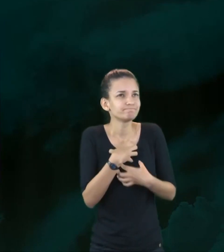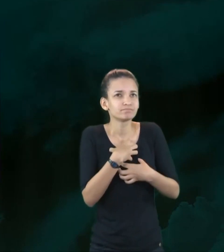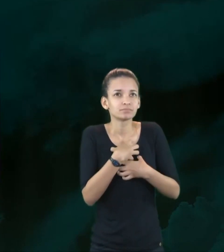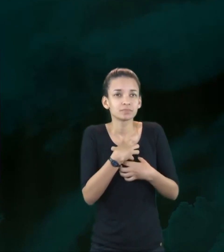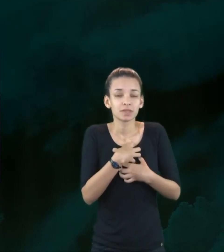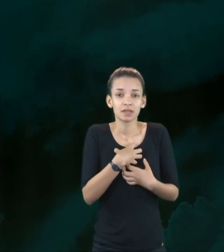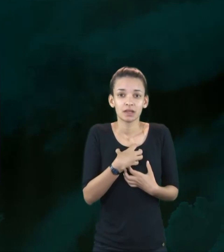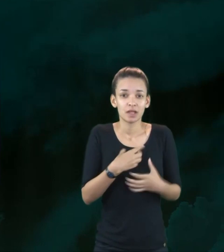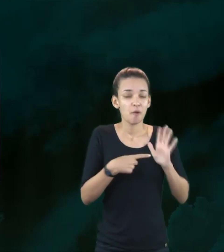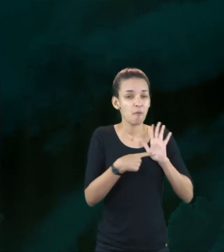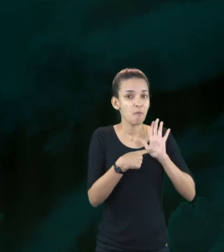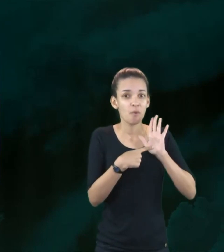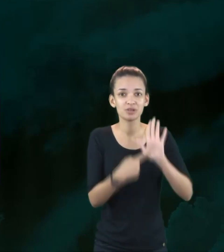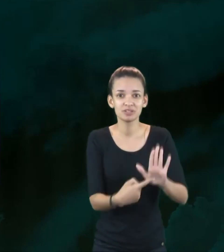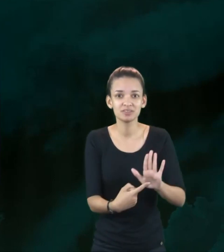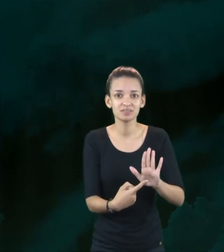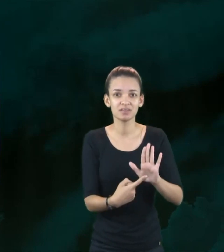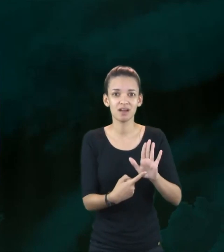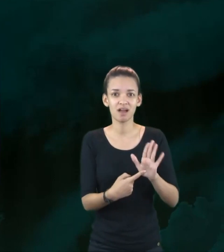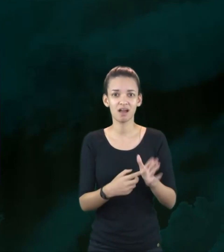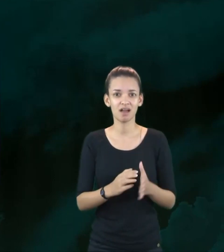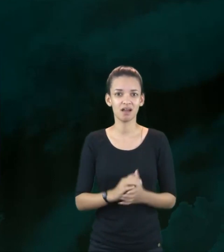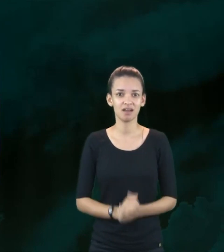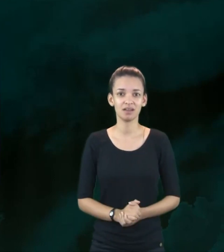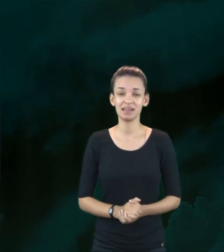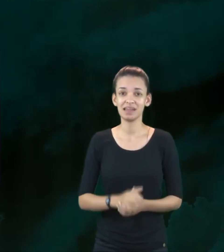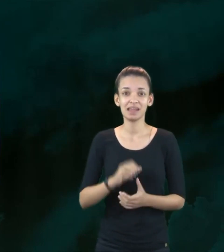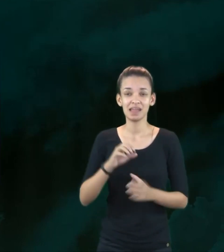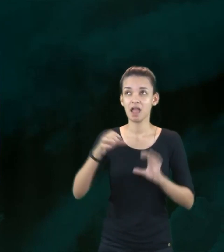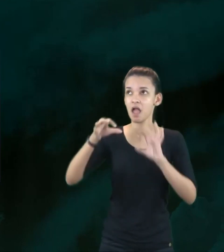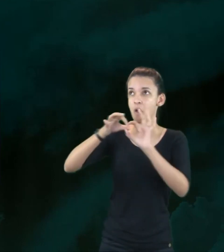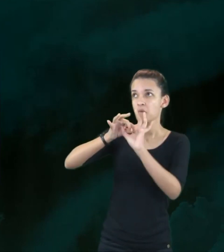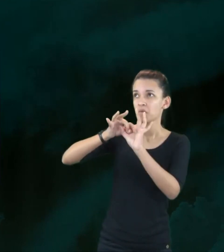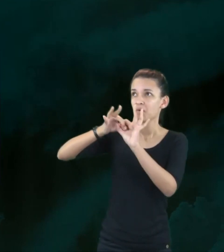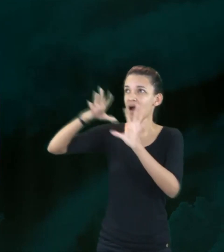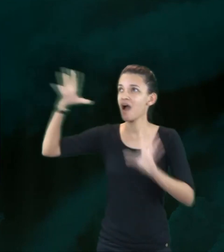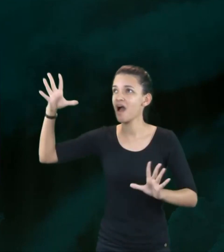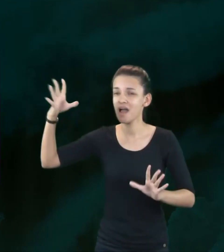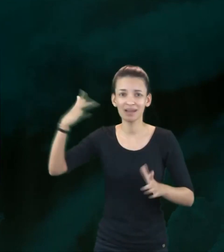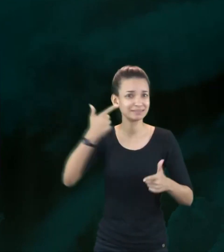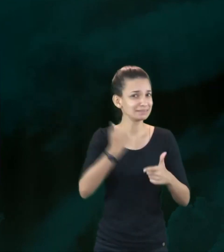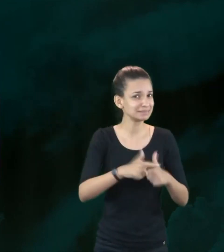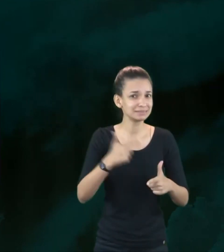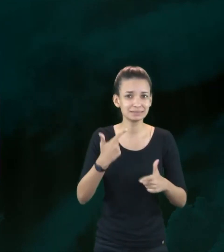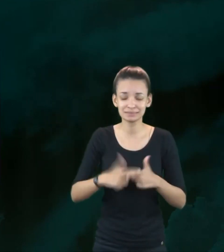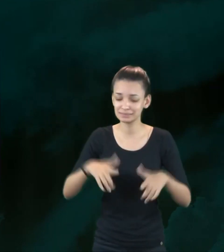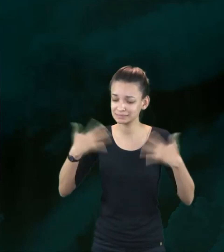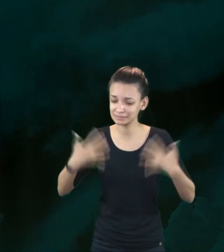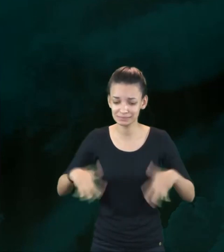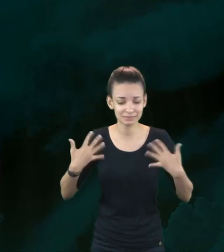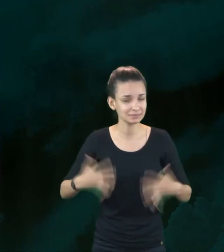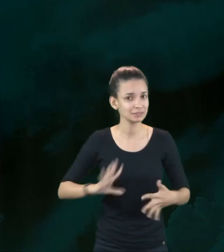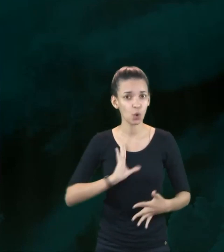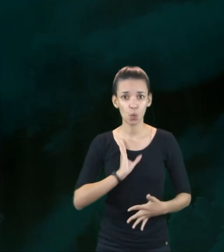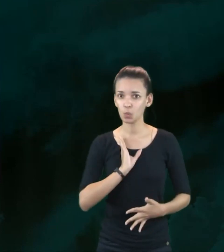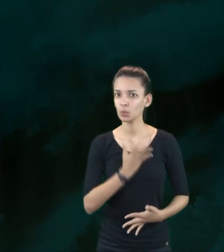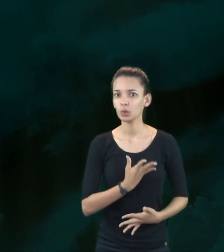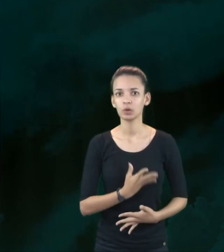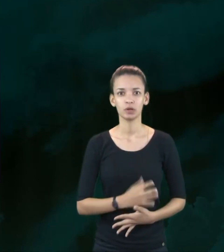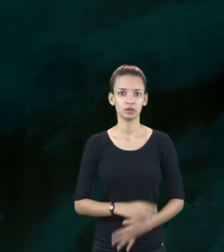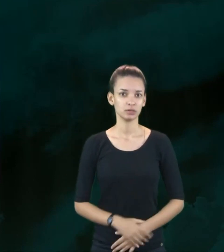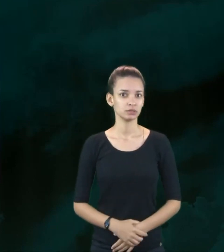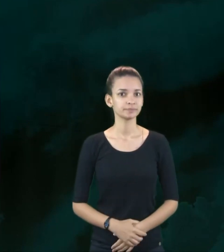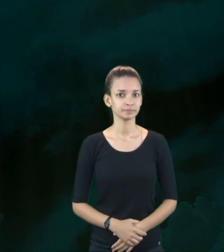a tragédia da desconexão é mais séria do que você imagina. Então, o inimigo de Deus